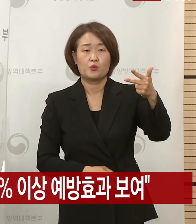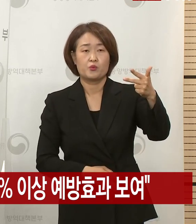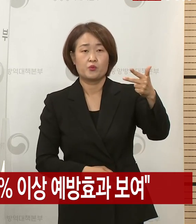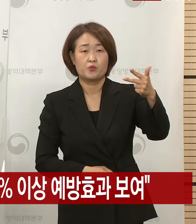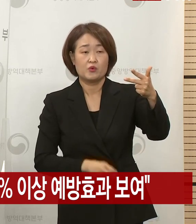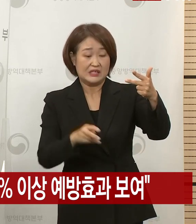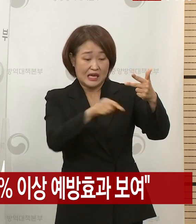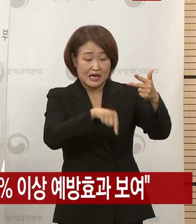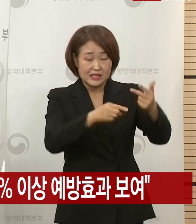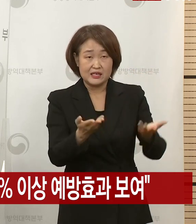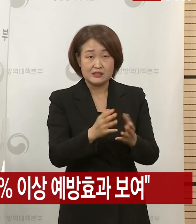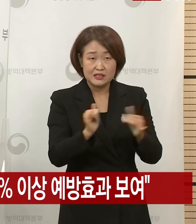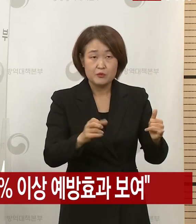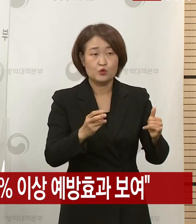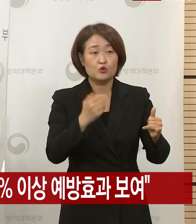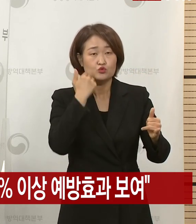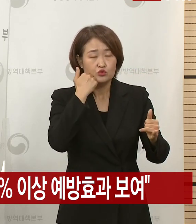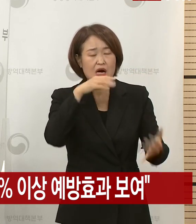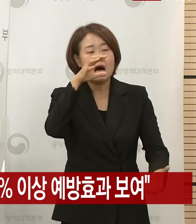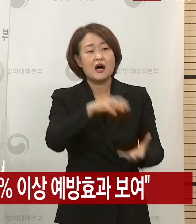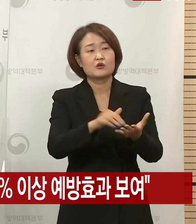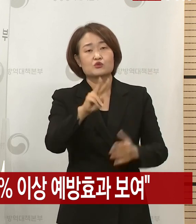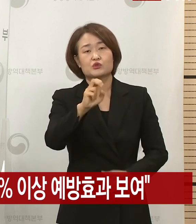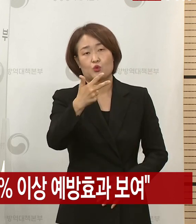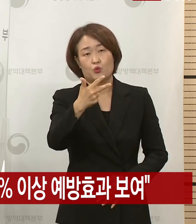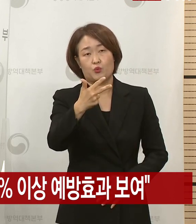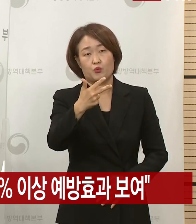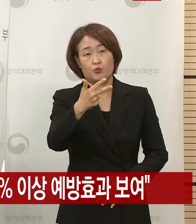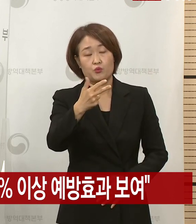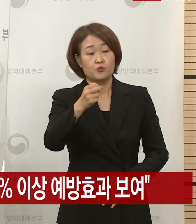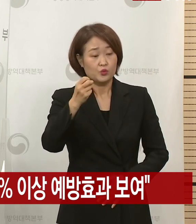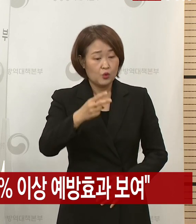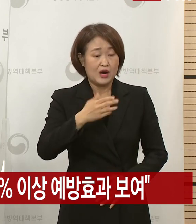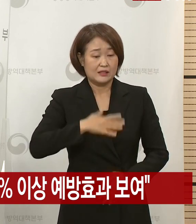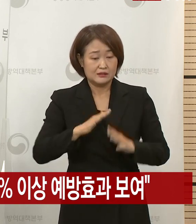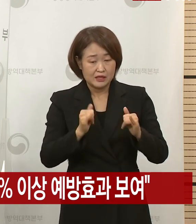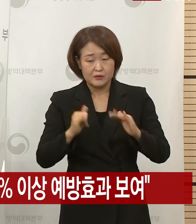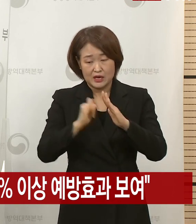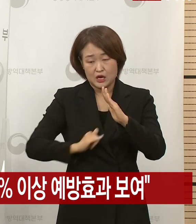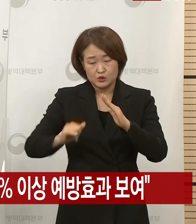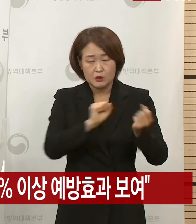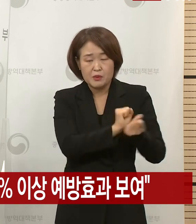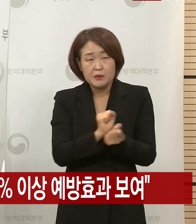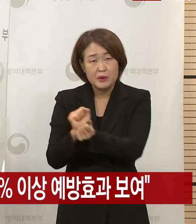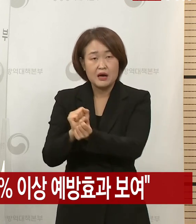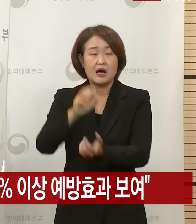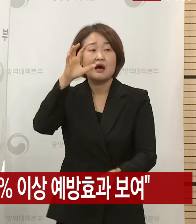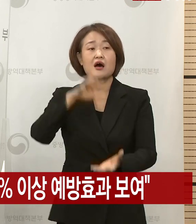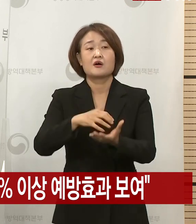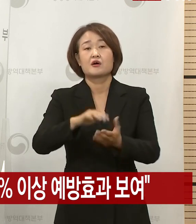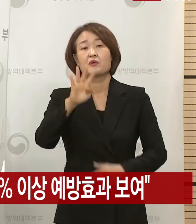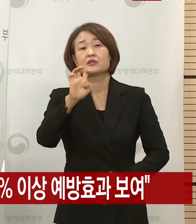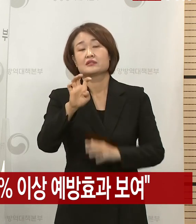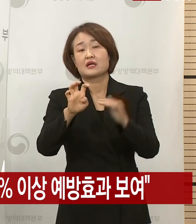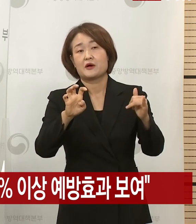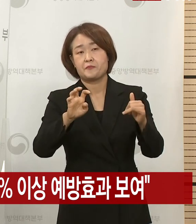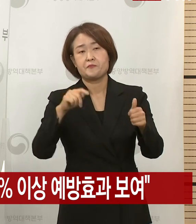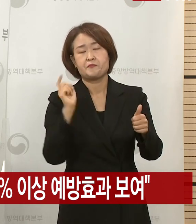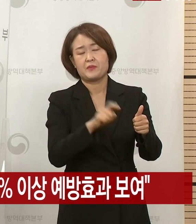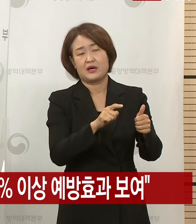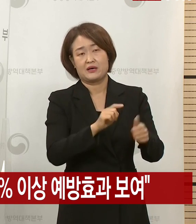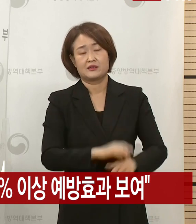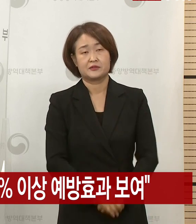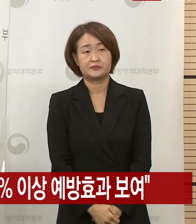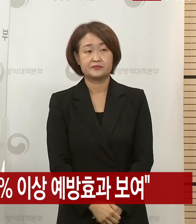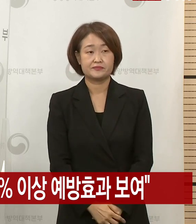종사자 27명이 감염되었으며 가족 및 지인에게 전파되어 총 40명의 감염자가 발생하였습니다.